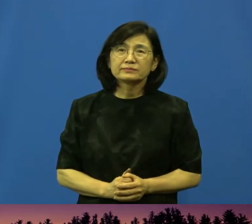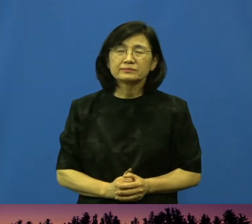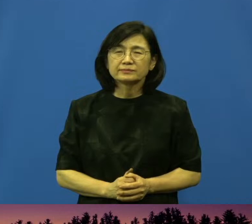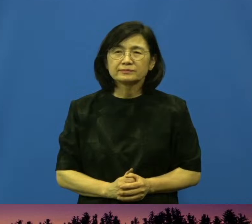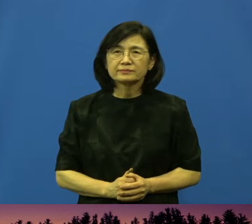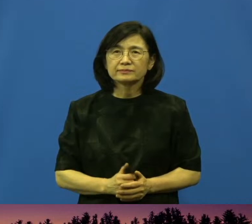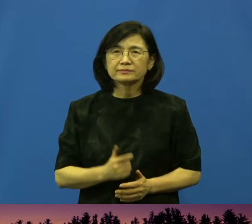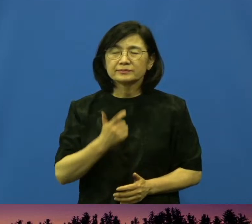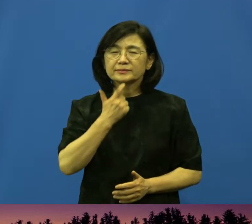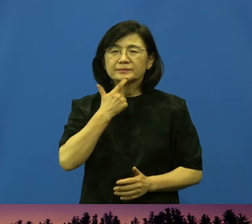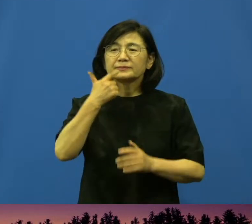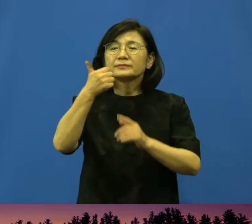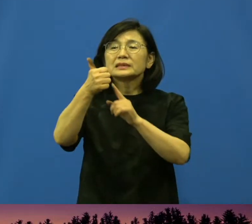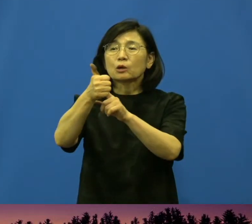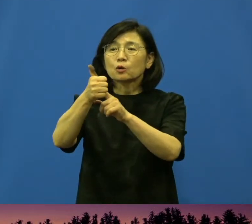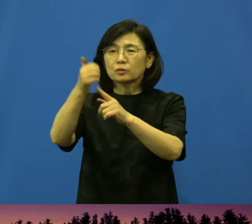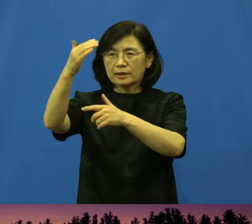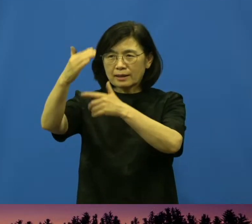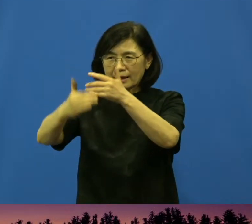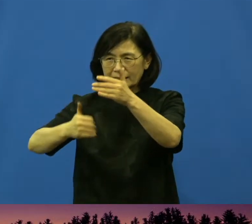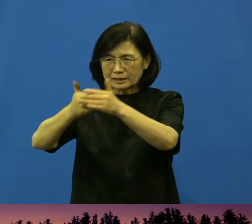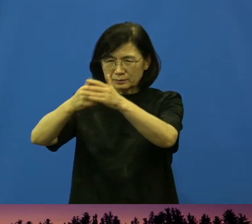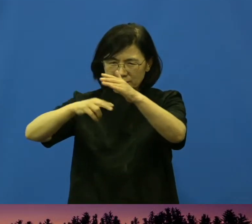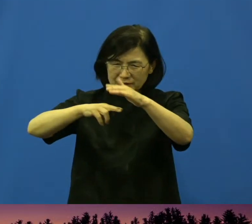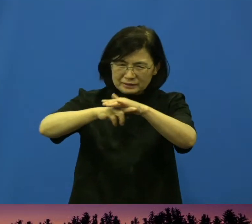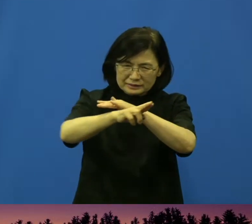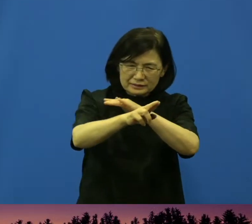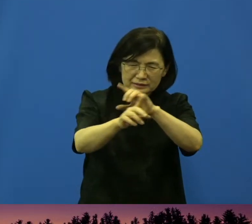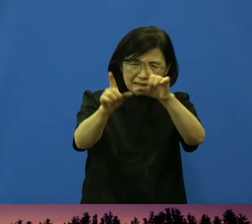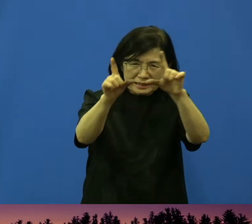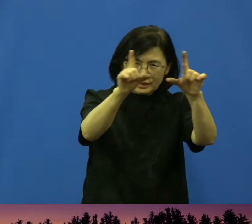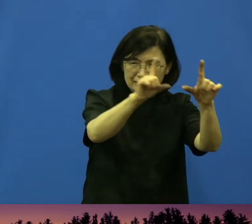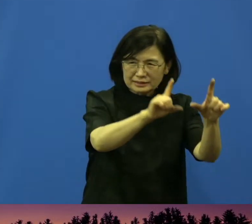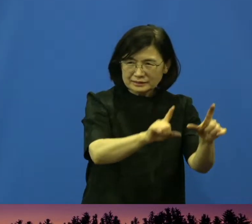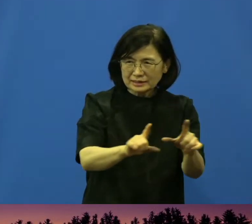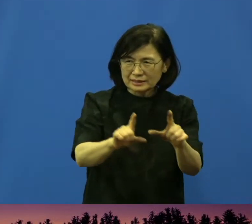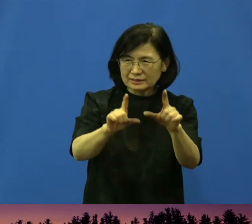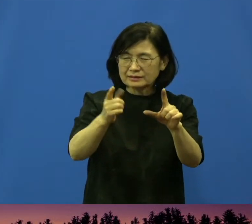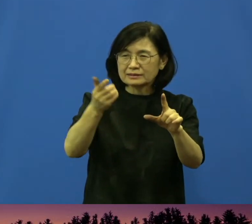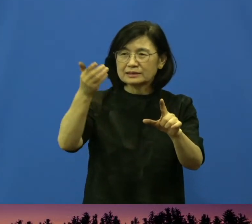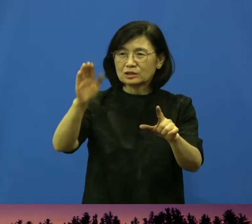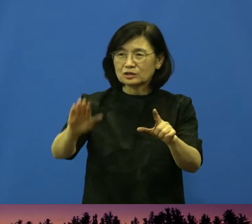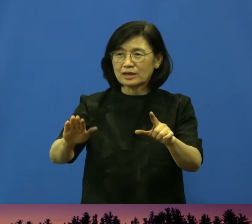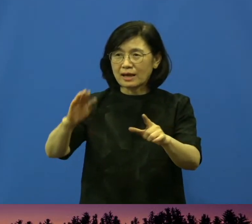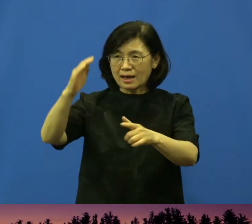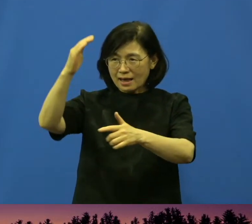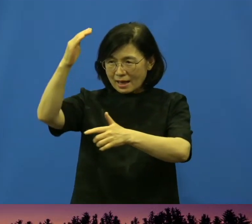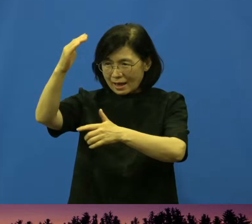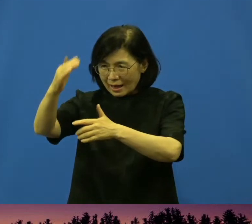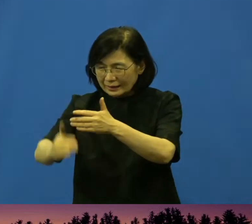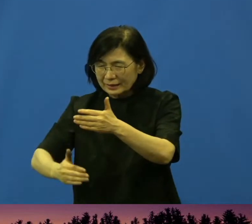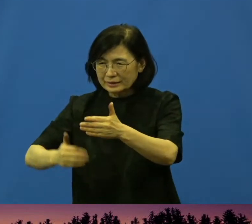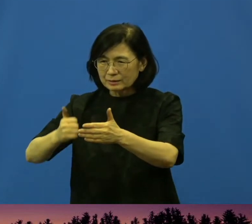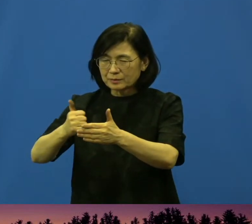도피극이죠. 근데 하나님이 그를 당신 앞에 딱 세우시는